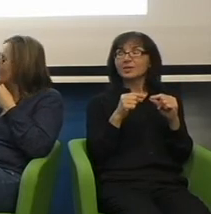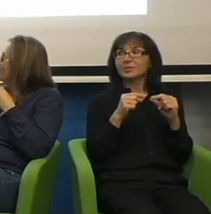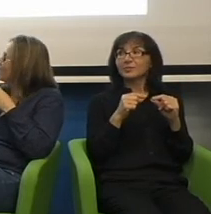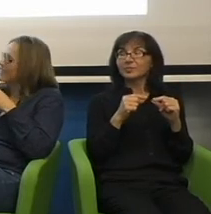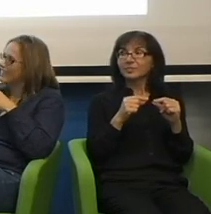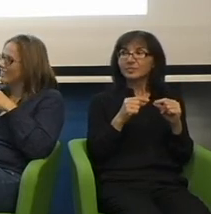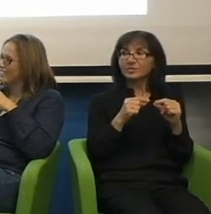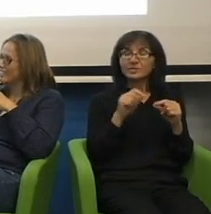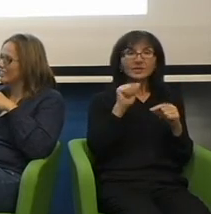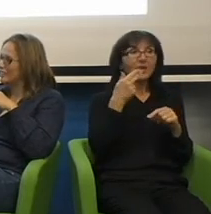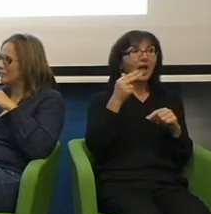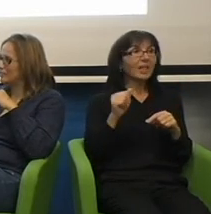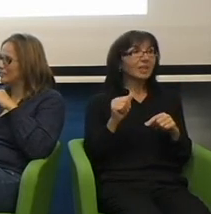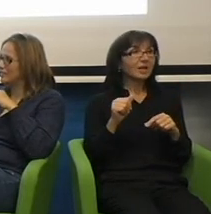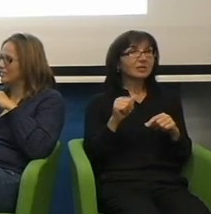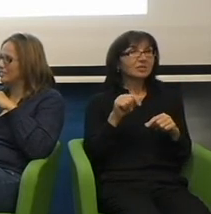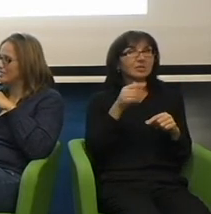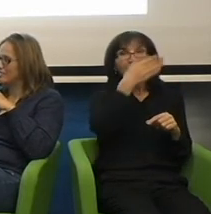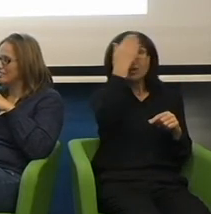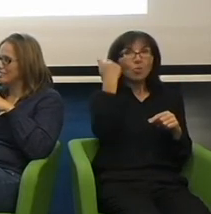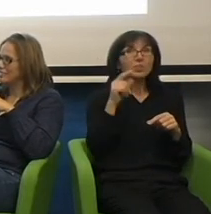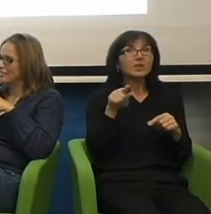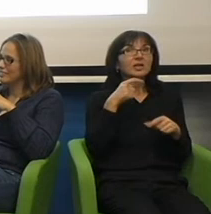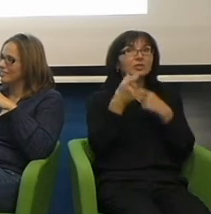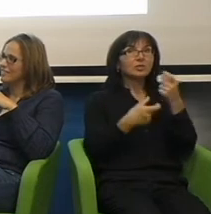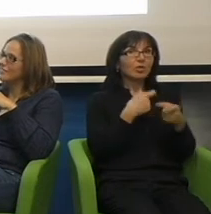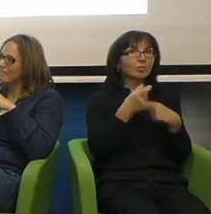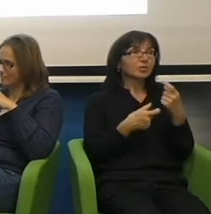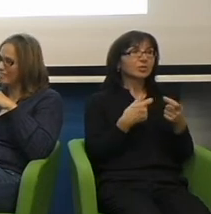prawda? Anna takiej transformacji nie umie odbyć